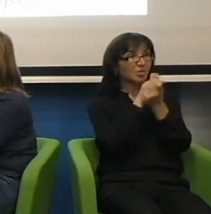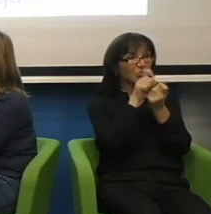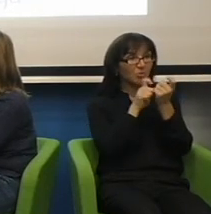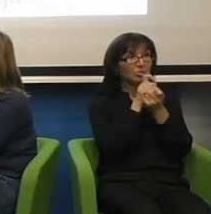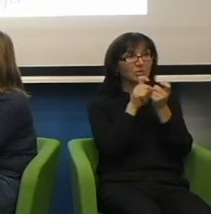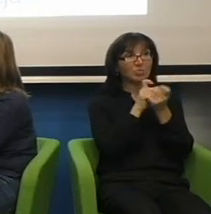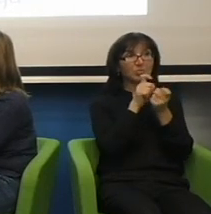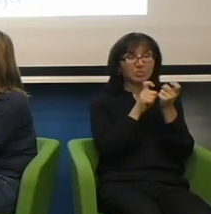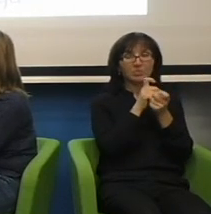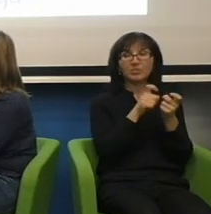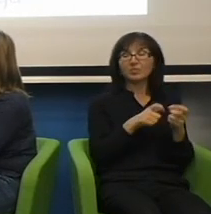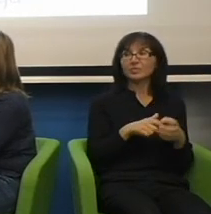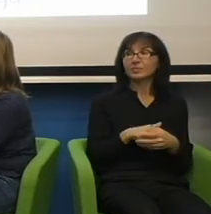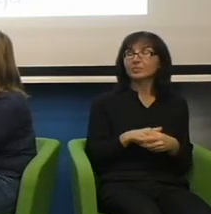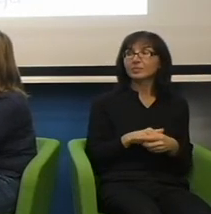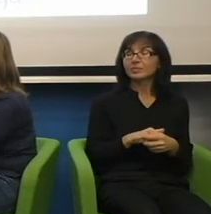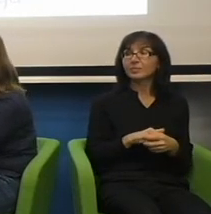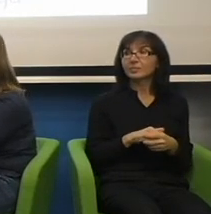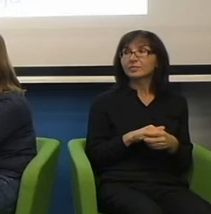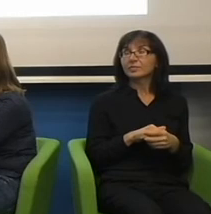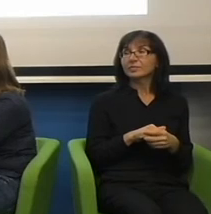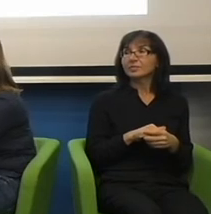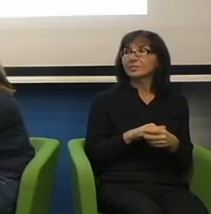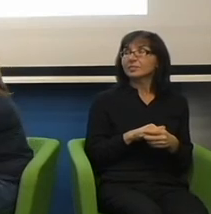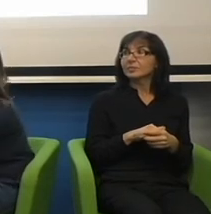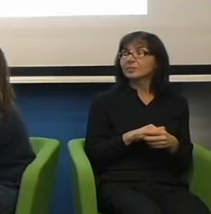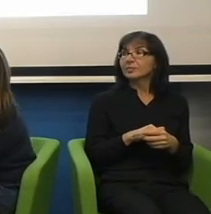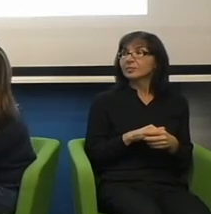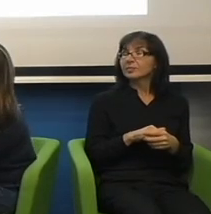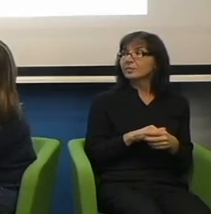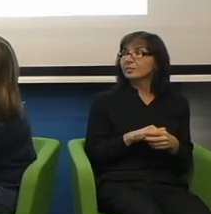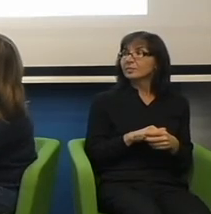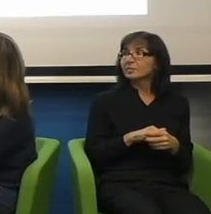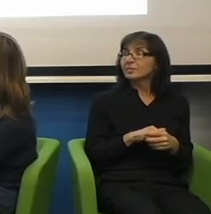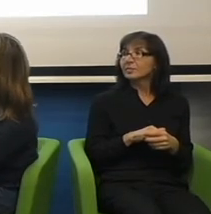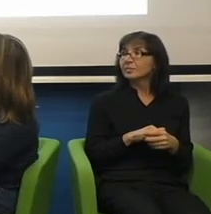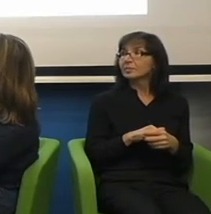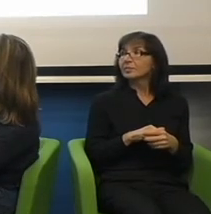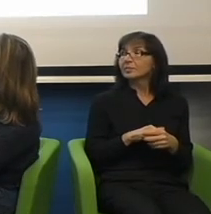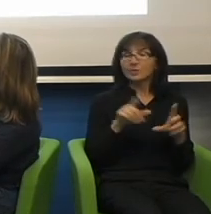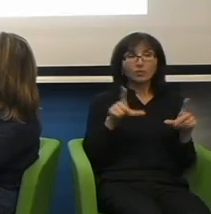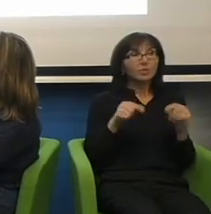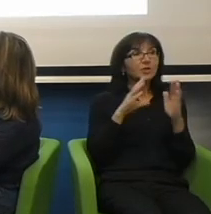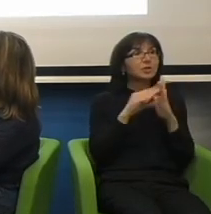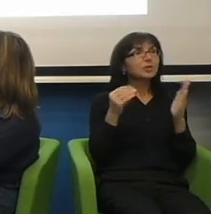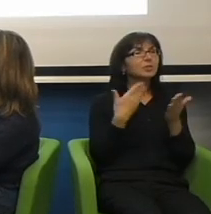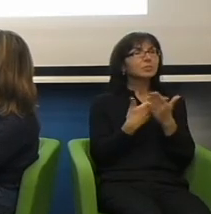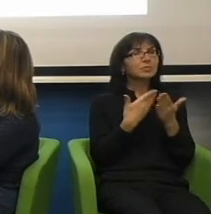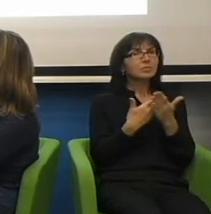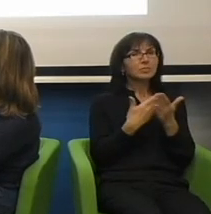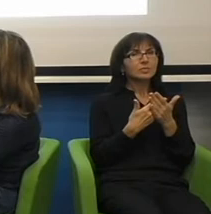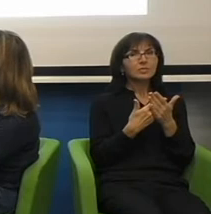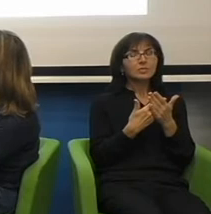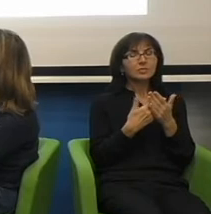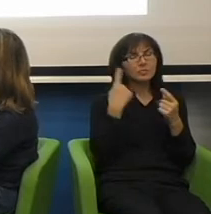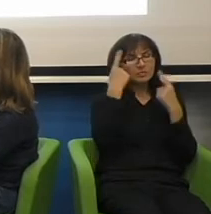w sposób niezbyt przyjazny. Następny, tak? A wybraliśmy to zdjęcie, bo zastanawialiśmy